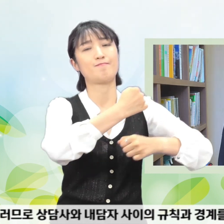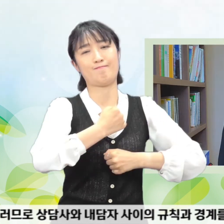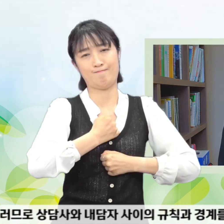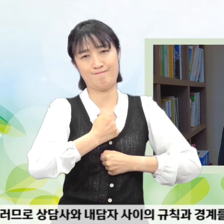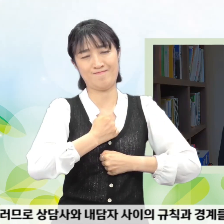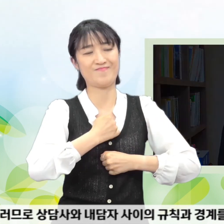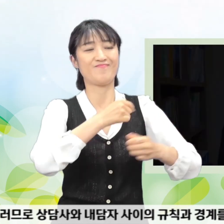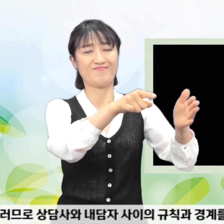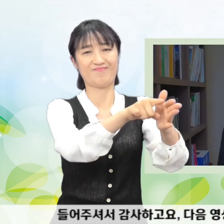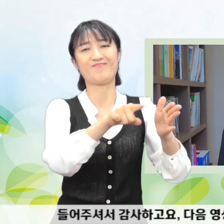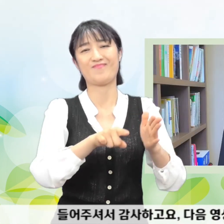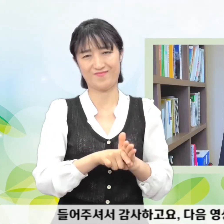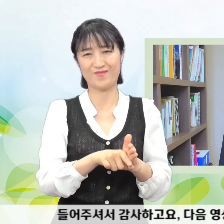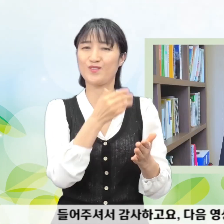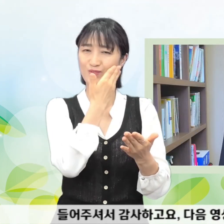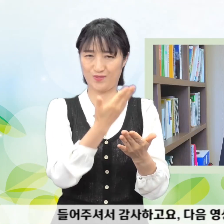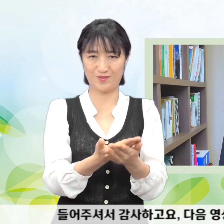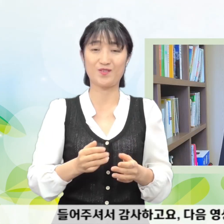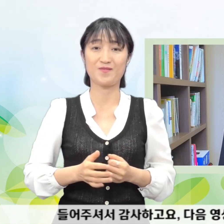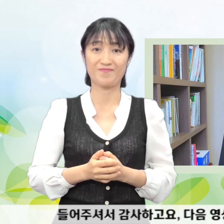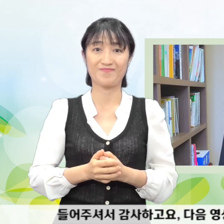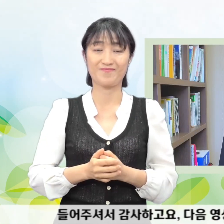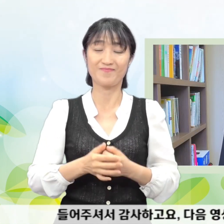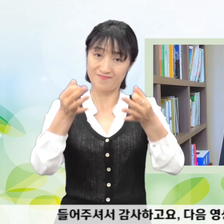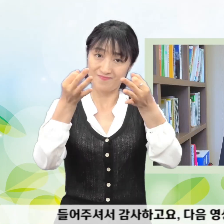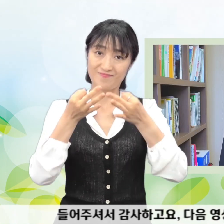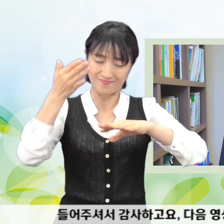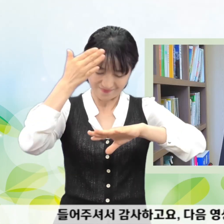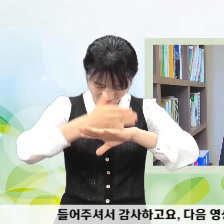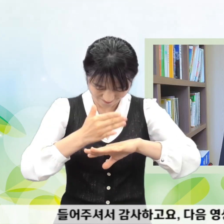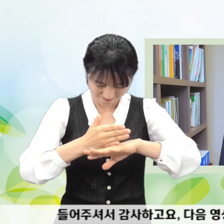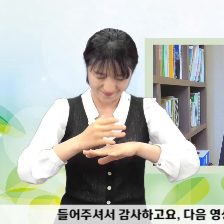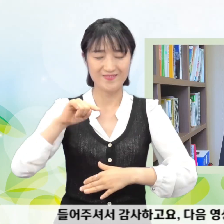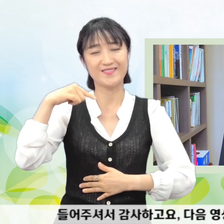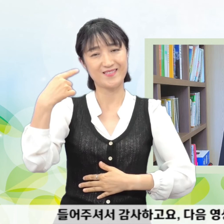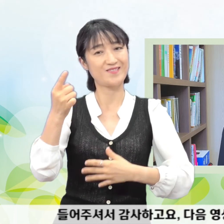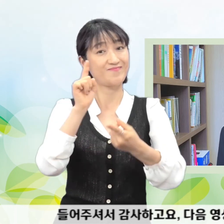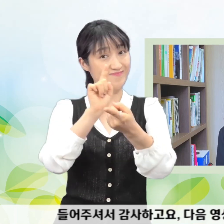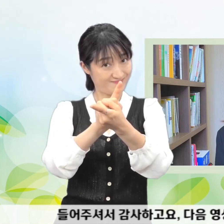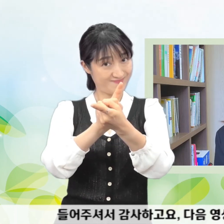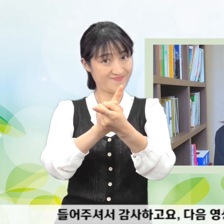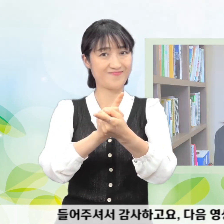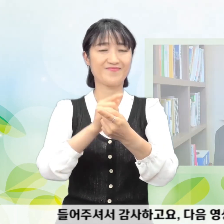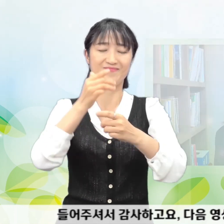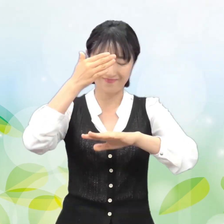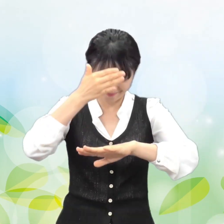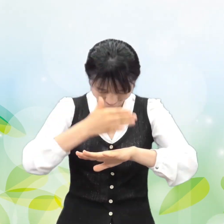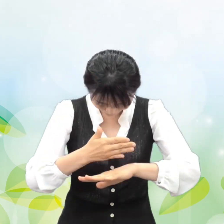중요하다라고 볼 수가 있습니다. 들어주셔서 감사하고요. 저희 다음 영상에서 또 만나요.